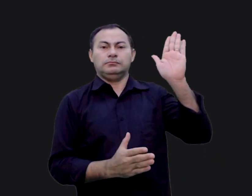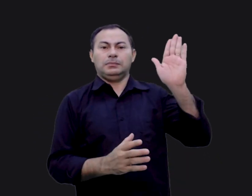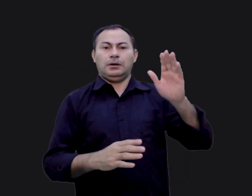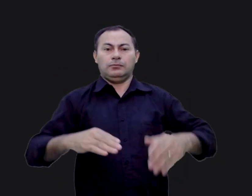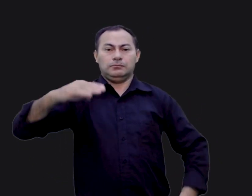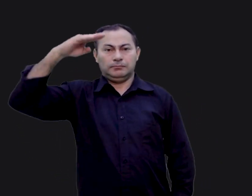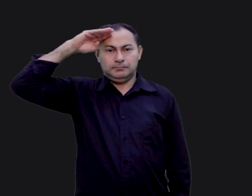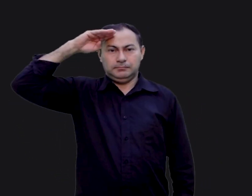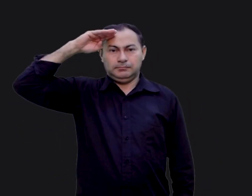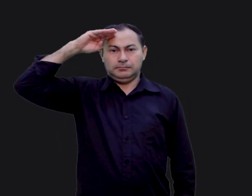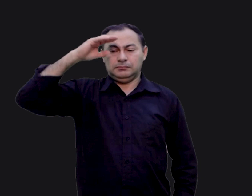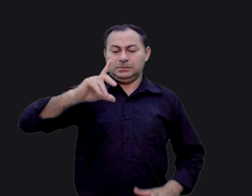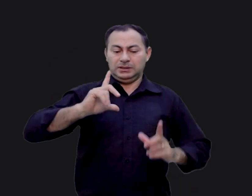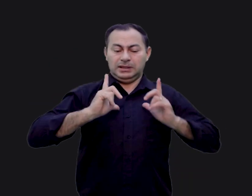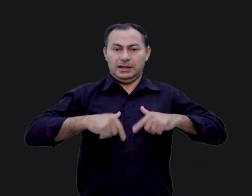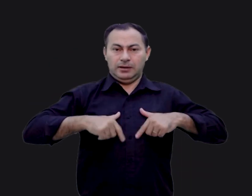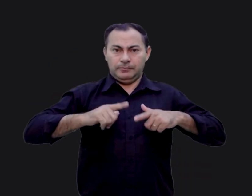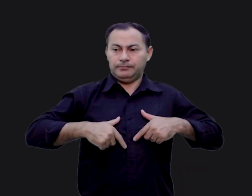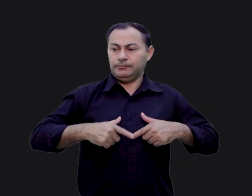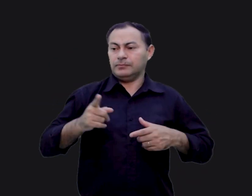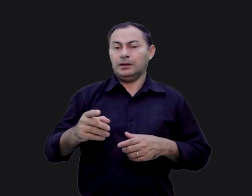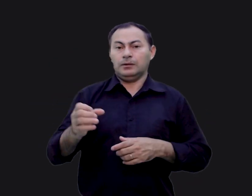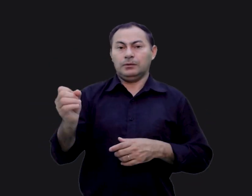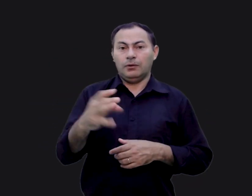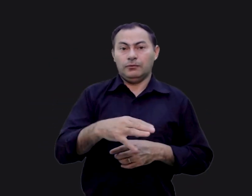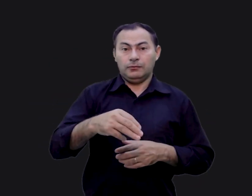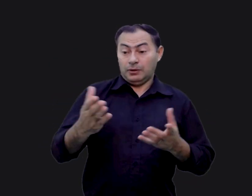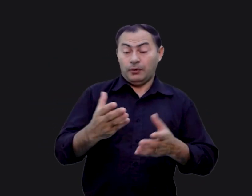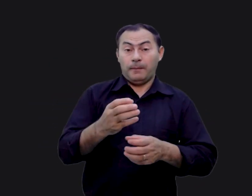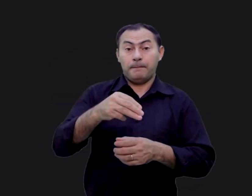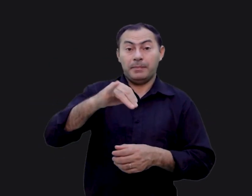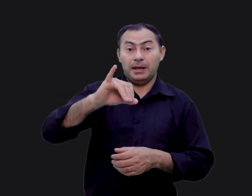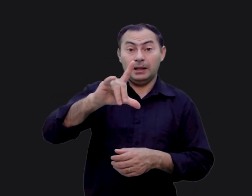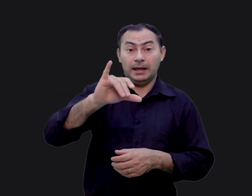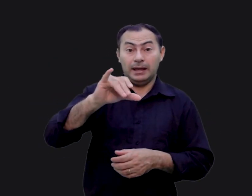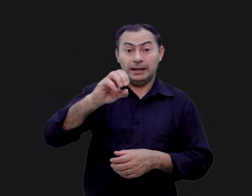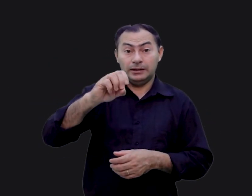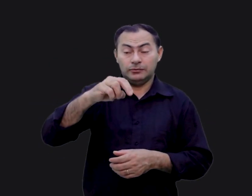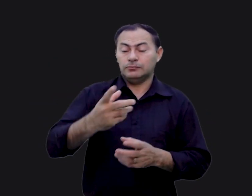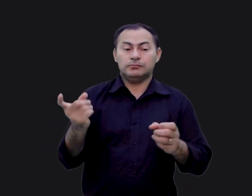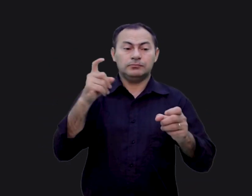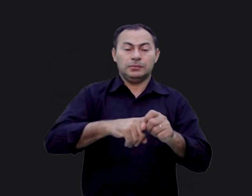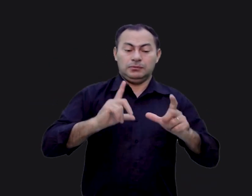juramento ao exército israelense. Neste novo milênio, Israel está recuperando a